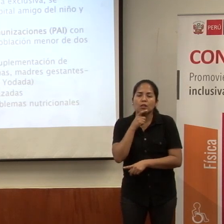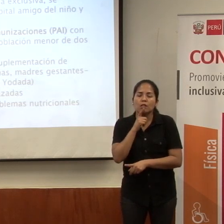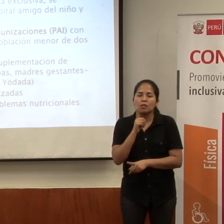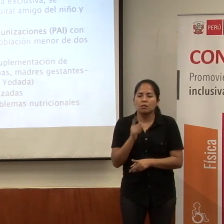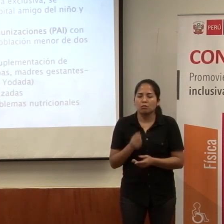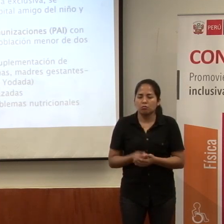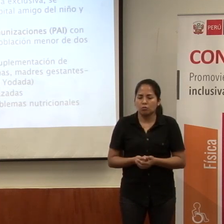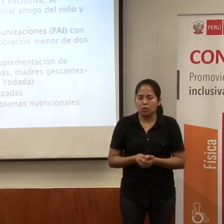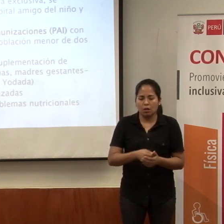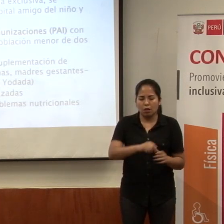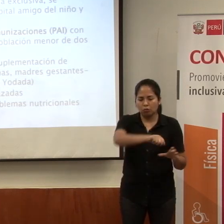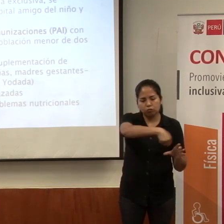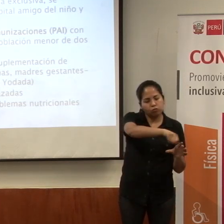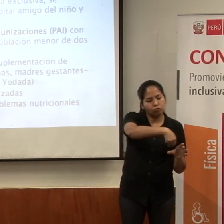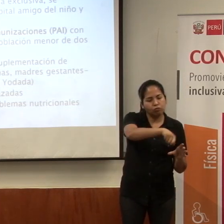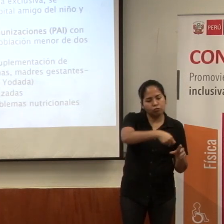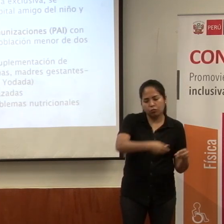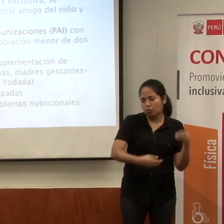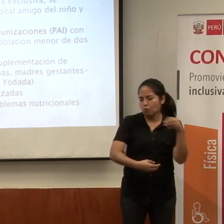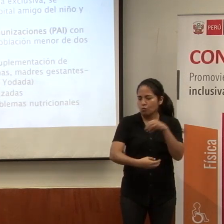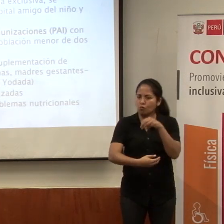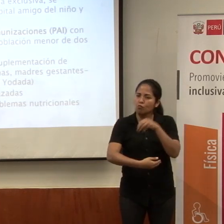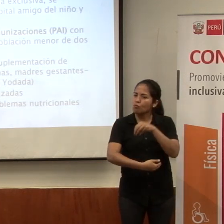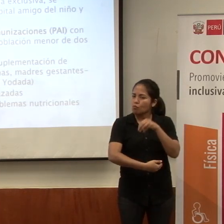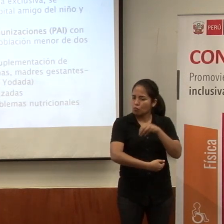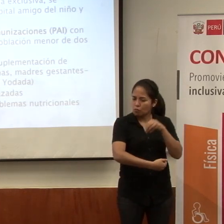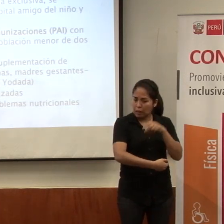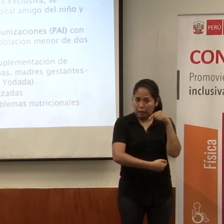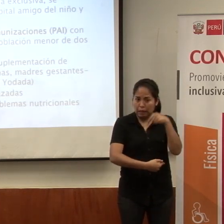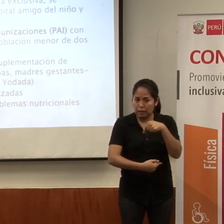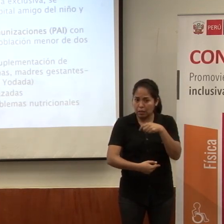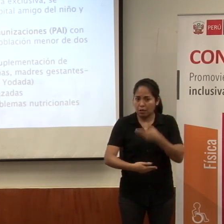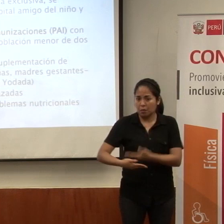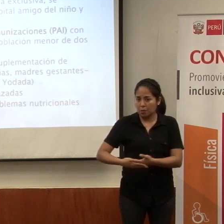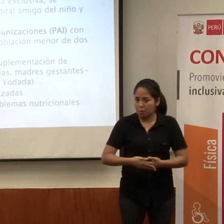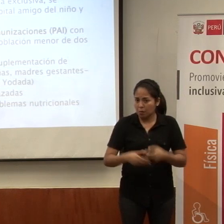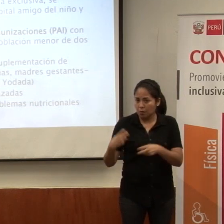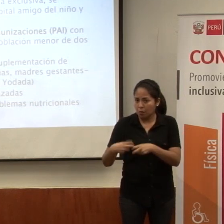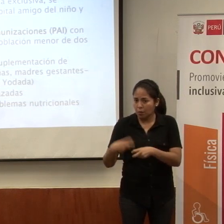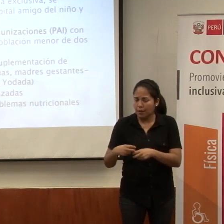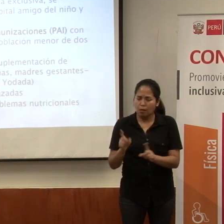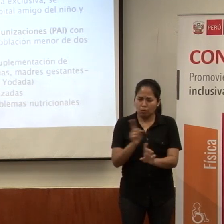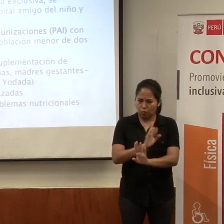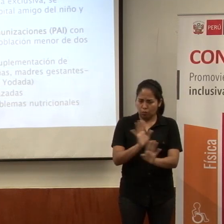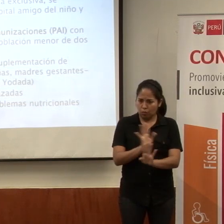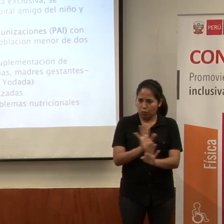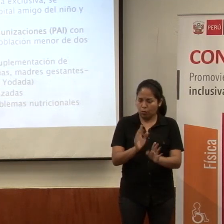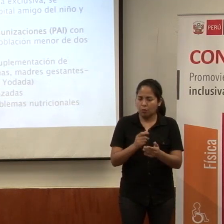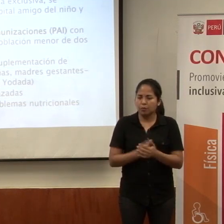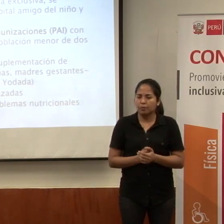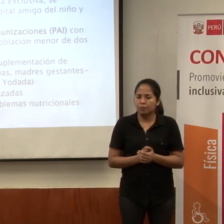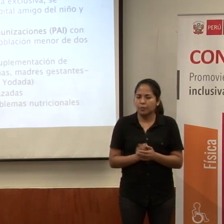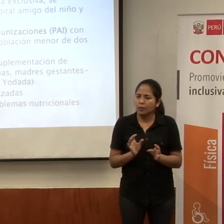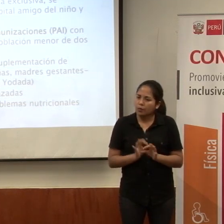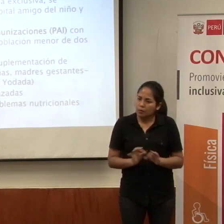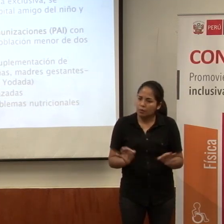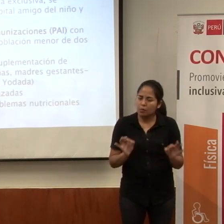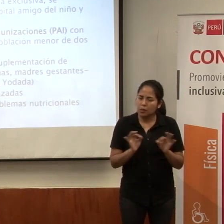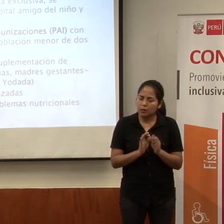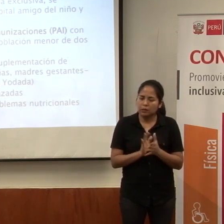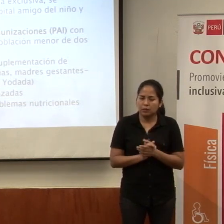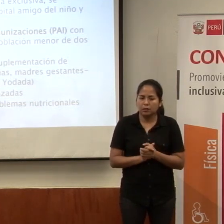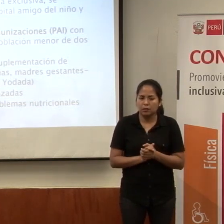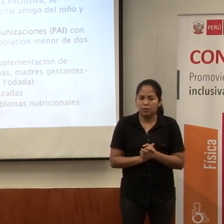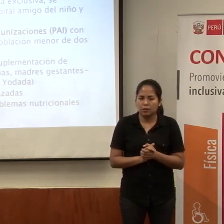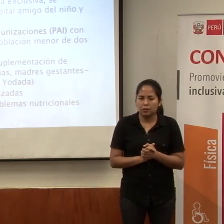razón fórmula a sus hijos los van a tener con problemas. No. Pero si se puede, por favor, es una